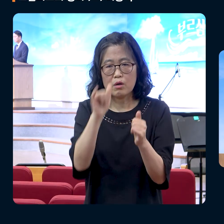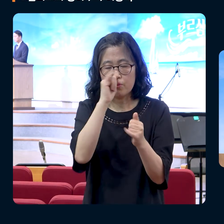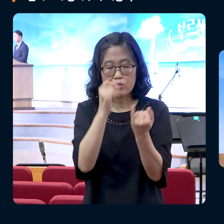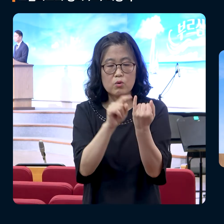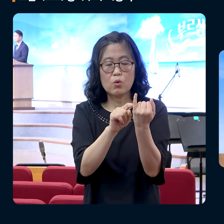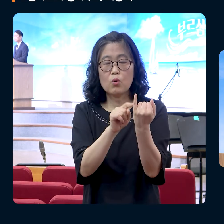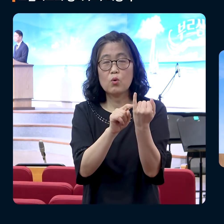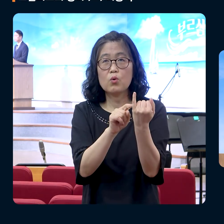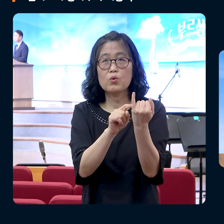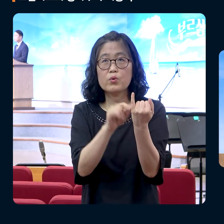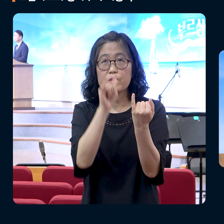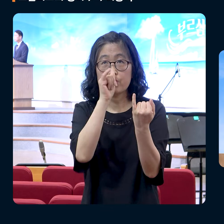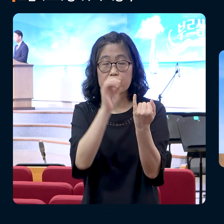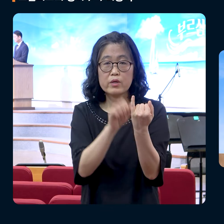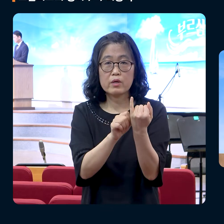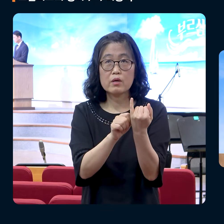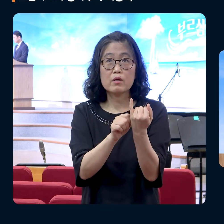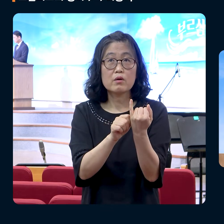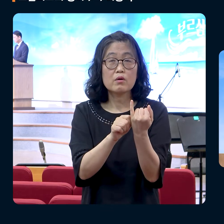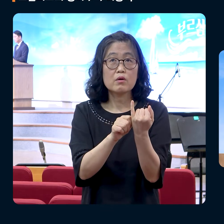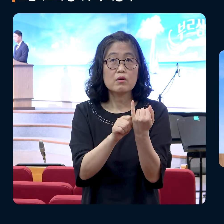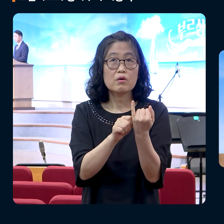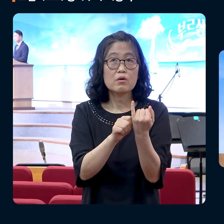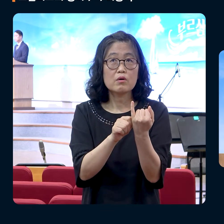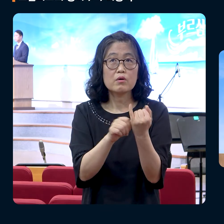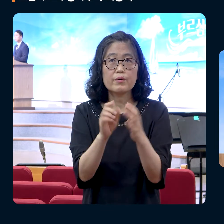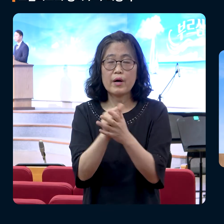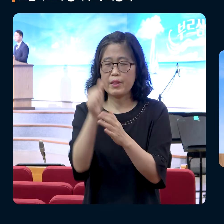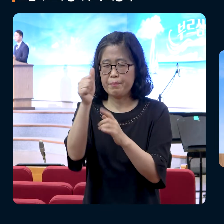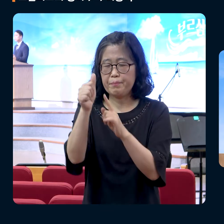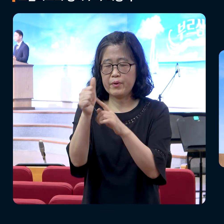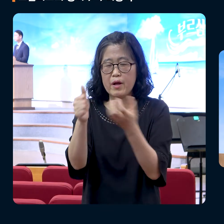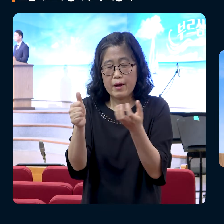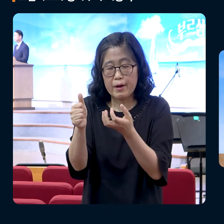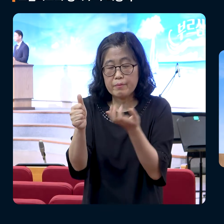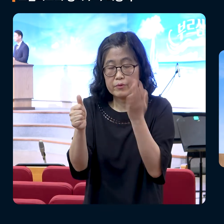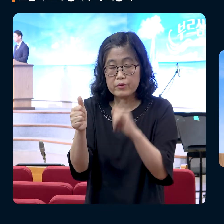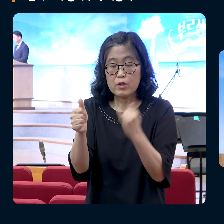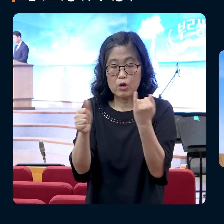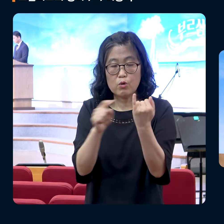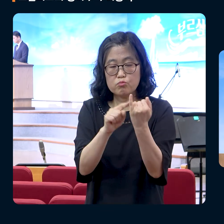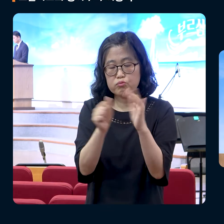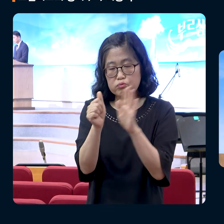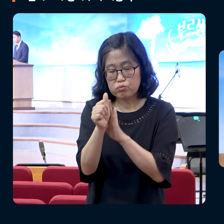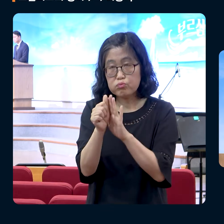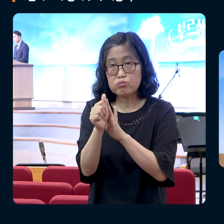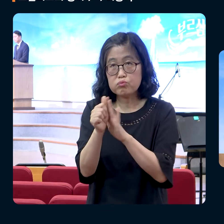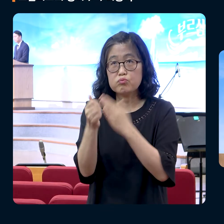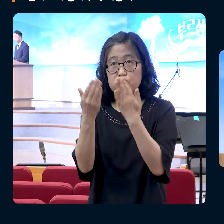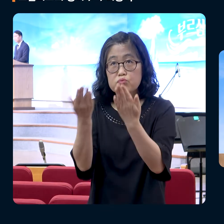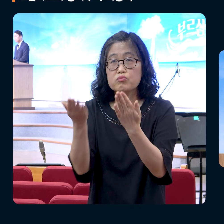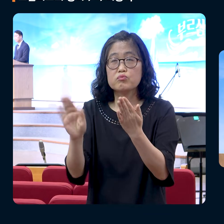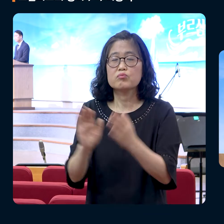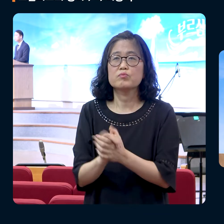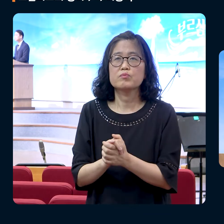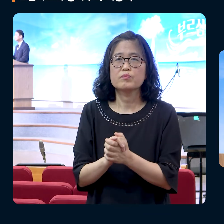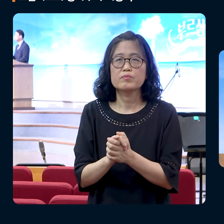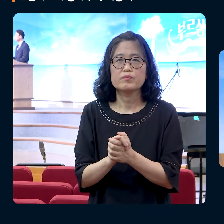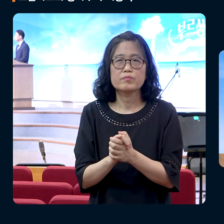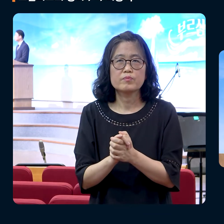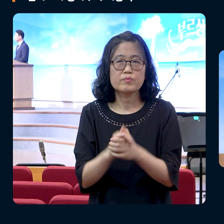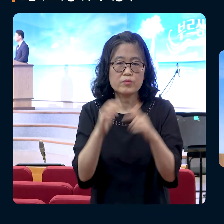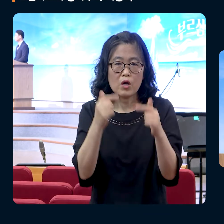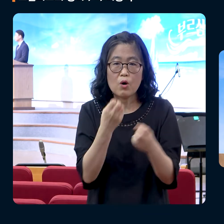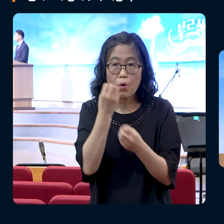근데 그 옆에서 남편을 간호하는 집사님이 늘 저와 그 소식을 나누면서 기도 제목을 나누는데 늘